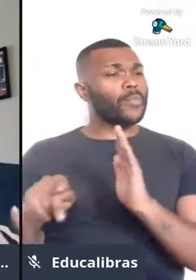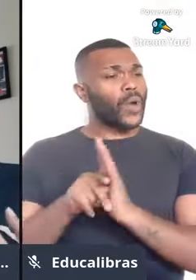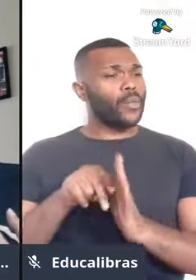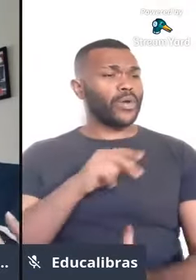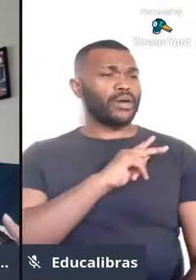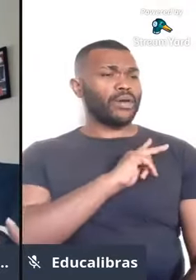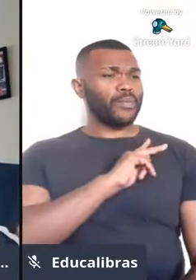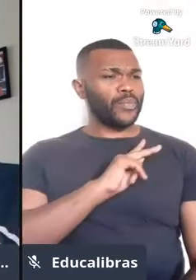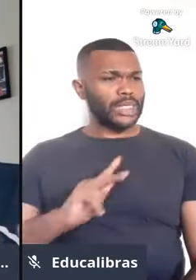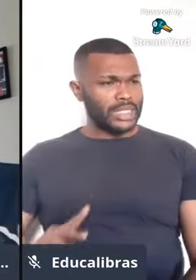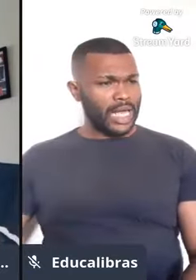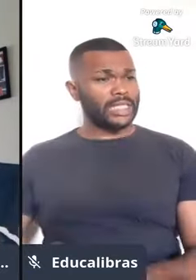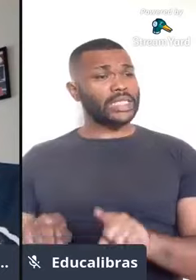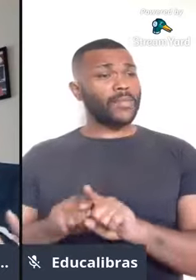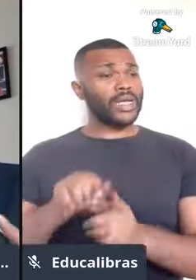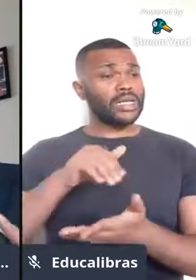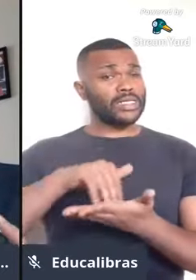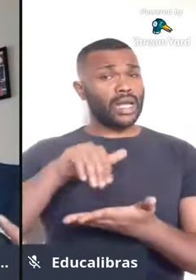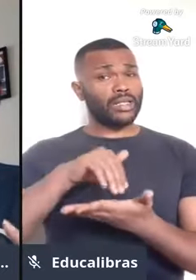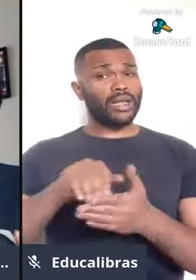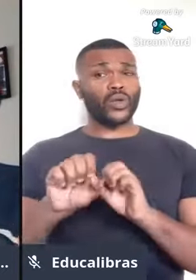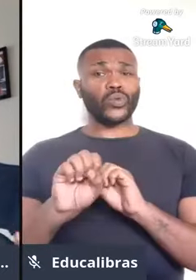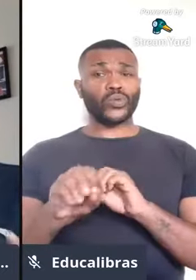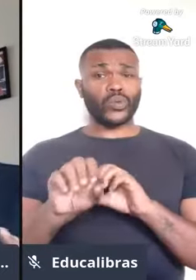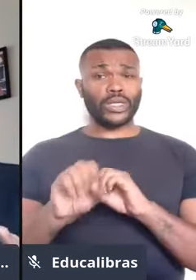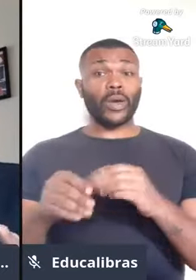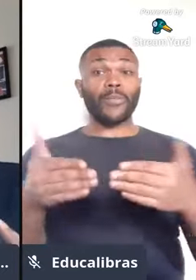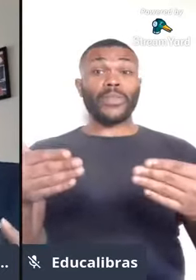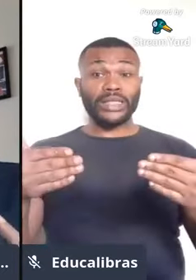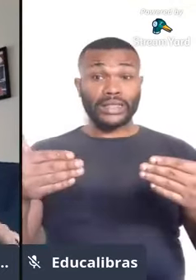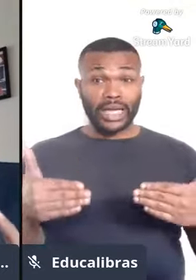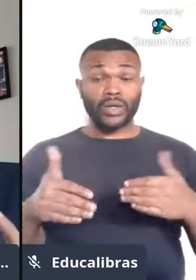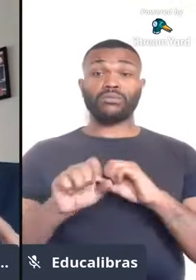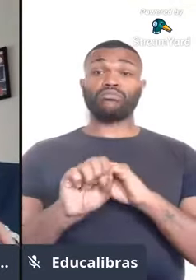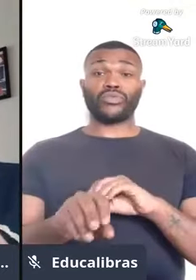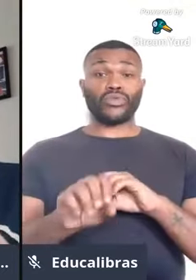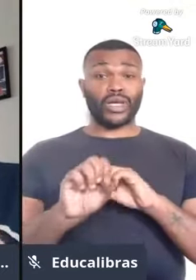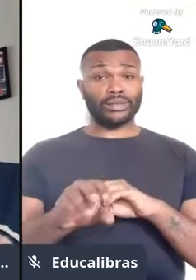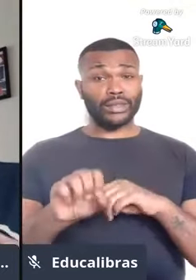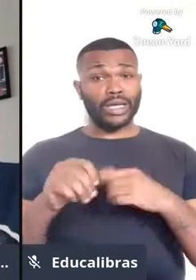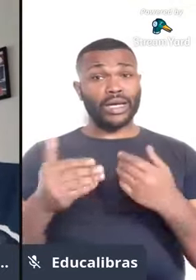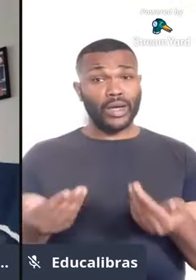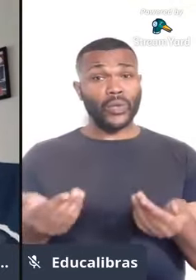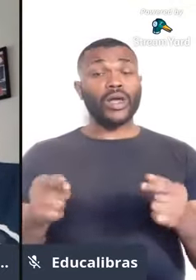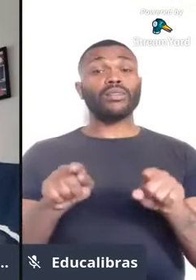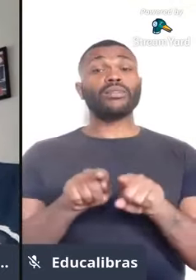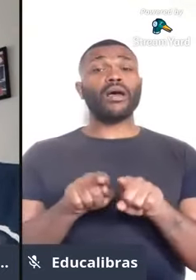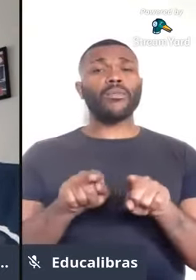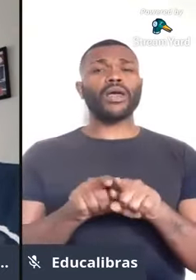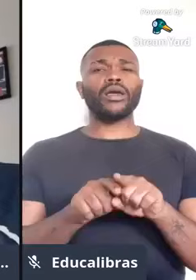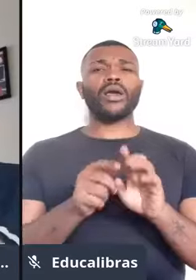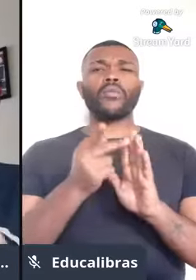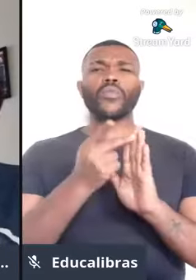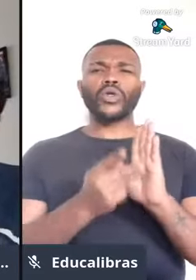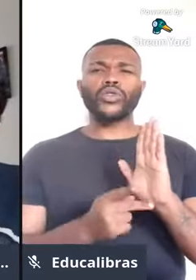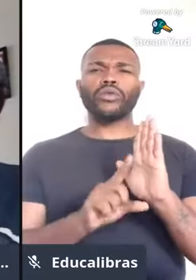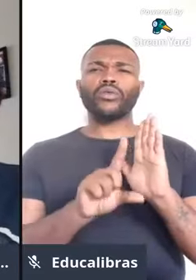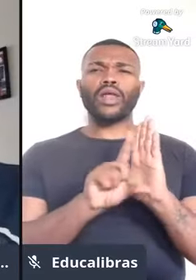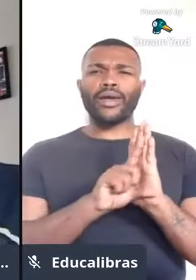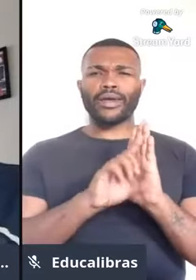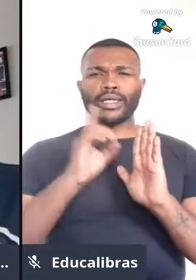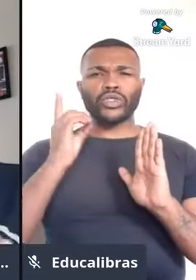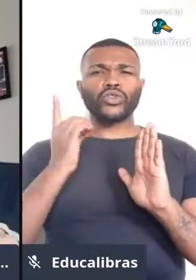da Secretaria de Educação, do Ministério de Educação, projetos de lei de deputados que atacavam os direitos da pessoa